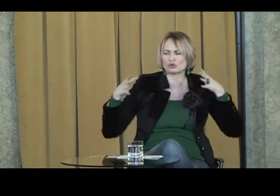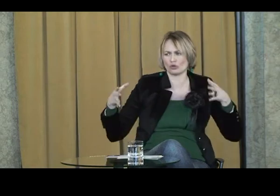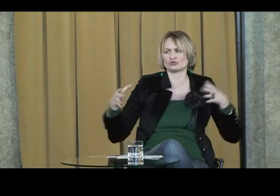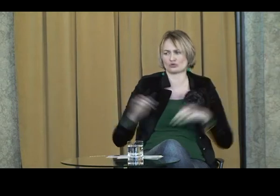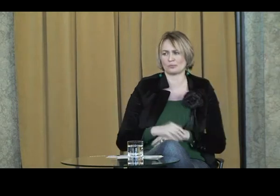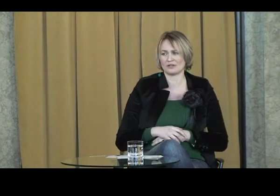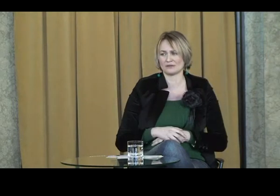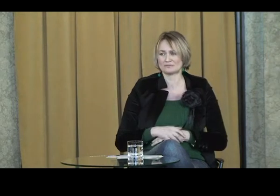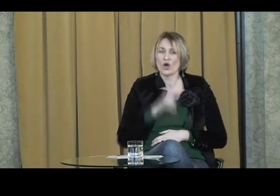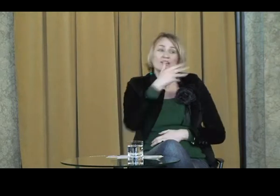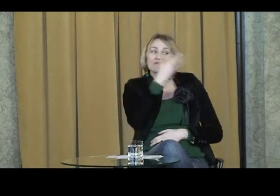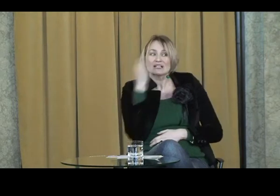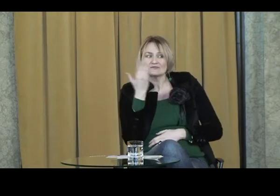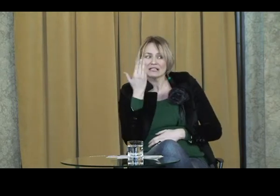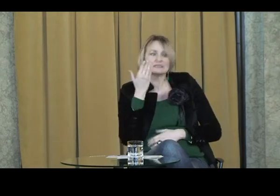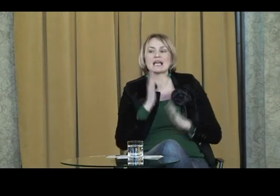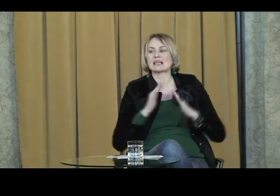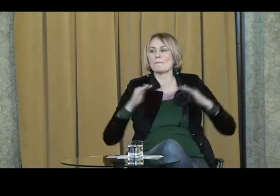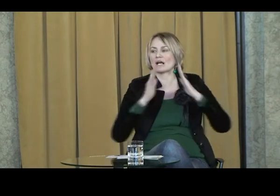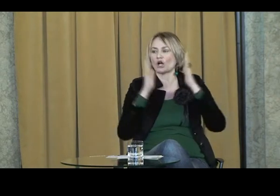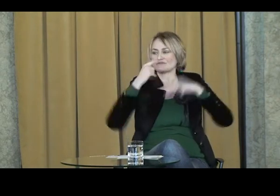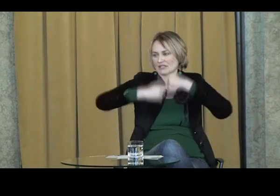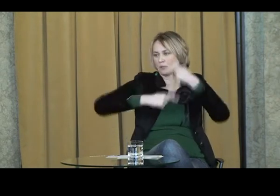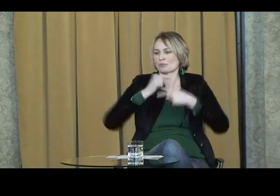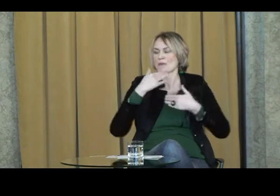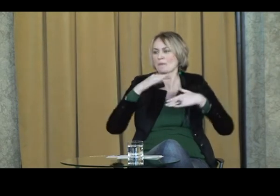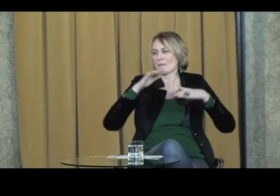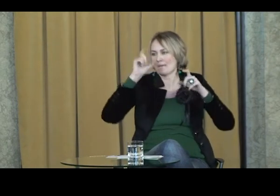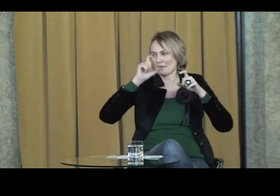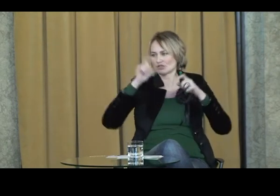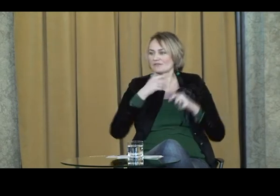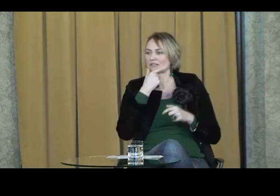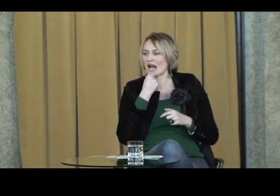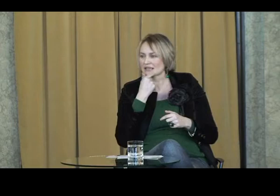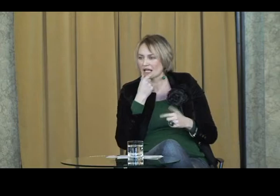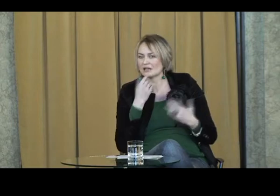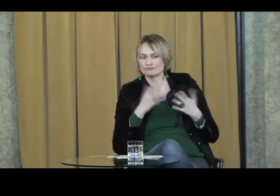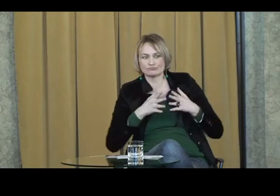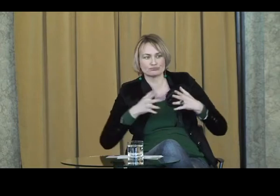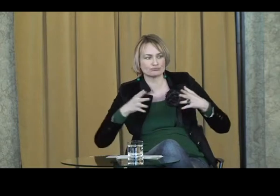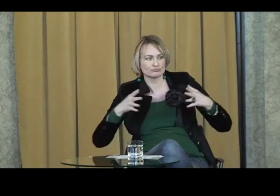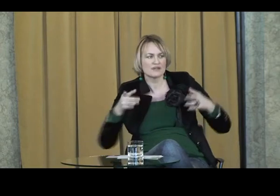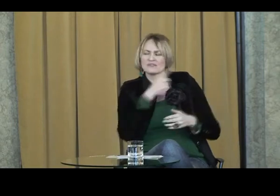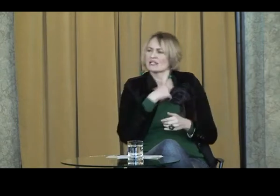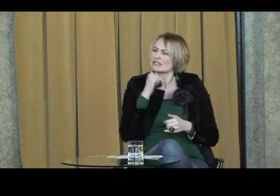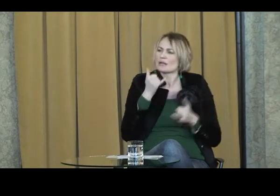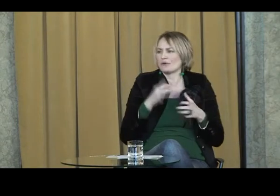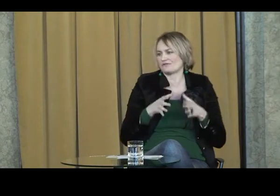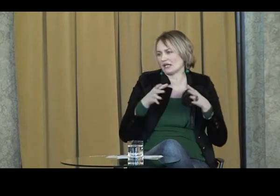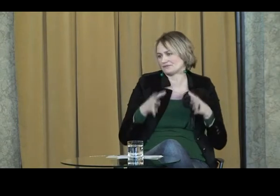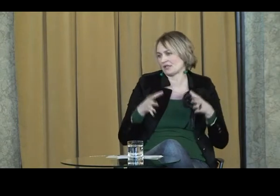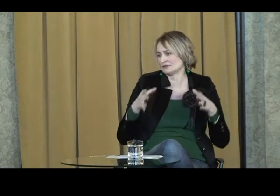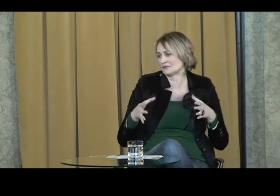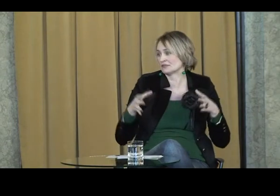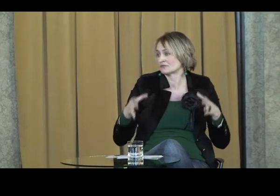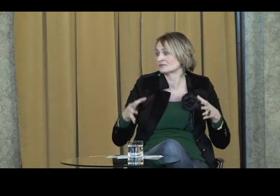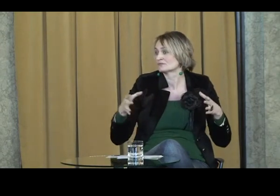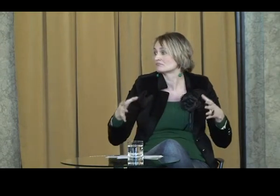Antwort. Das ist eine sehr große Gruppe. Und was man nicht vergessen darf, ist auch die demografische Entwicklung, die hier ganz klar